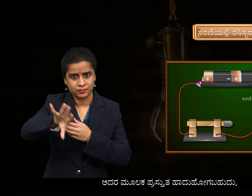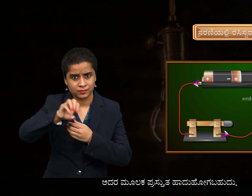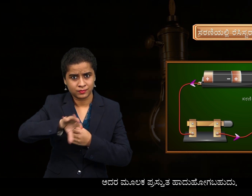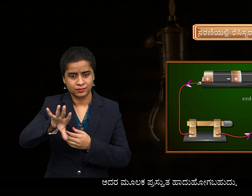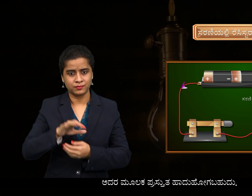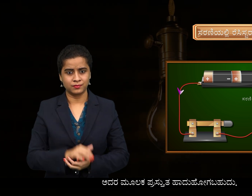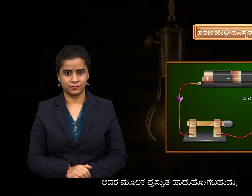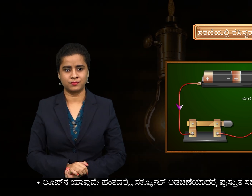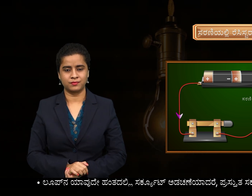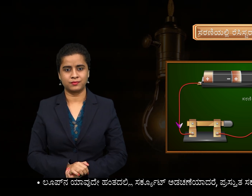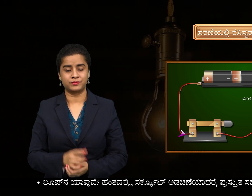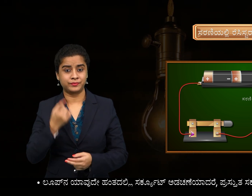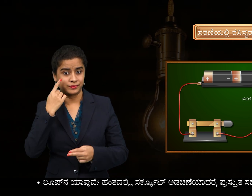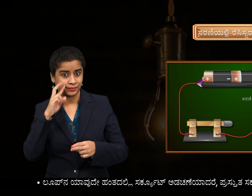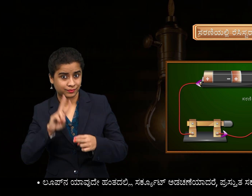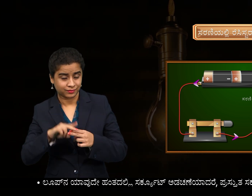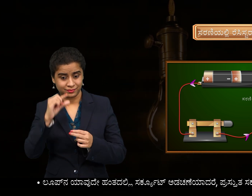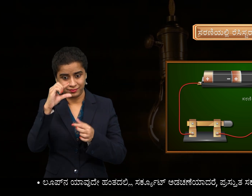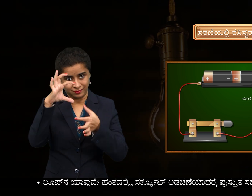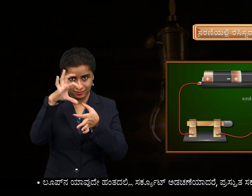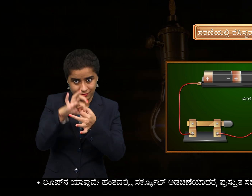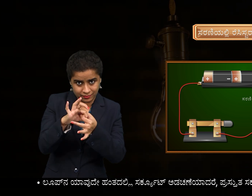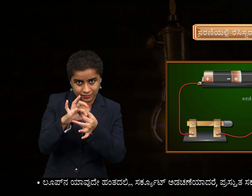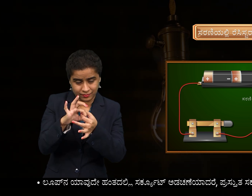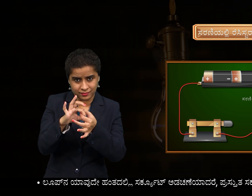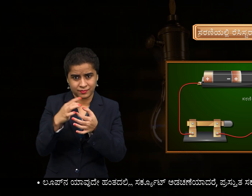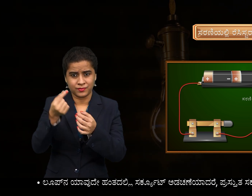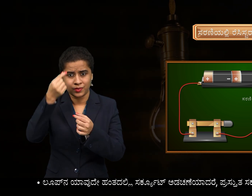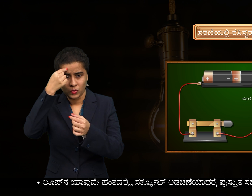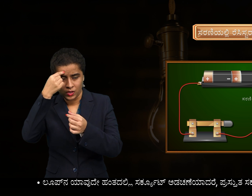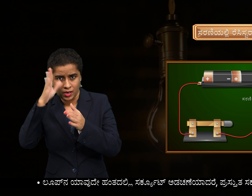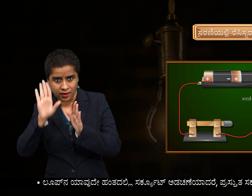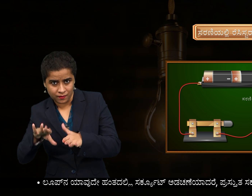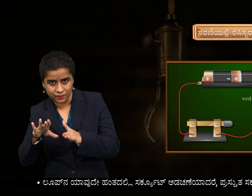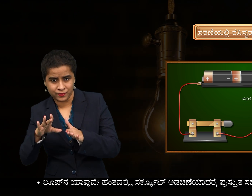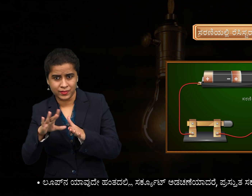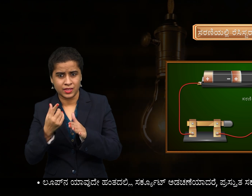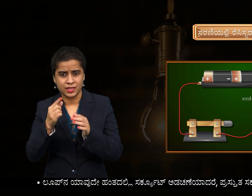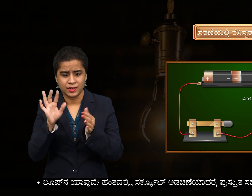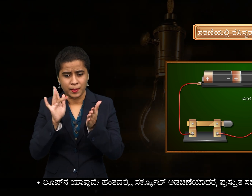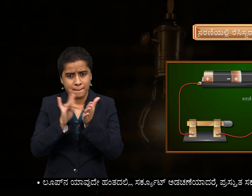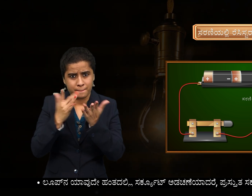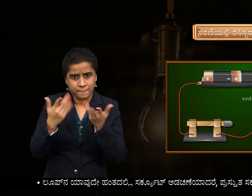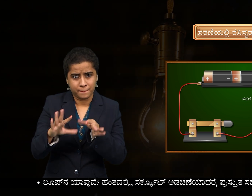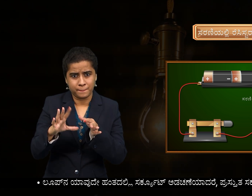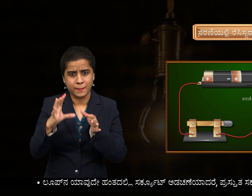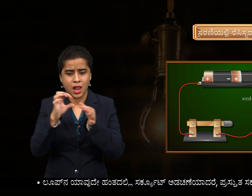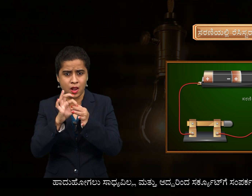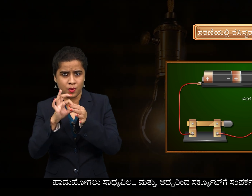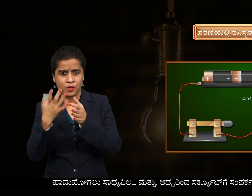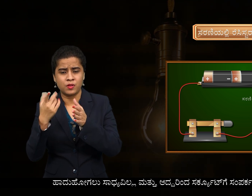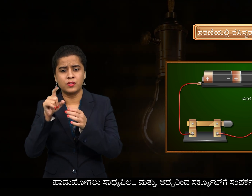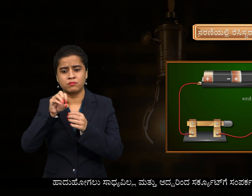ಹಾದುಹೋಗಬಹುದು. ಲೂಪ್ನ ಯಾವುದೇ ಹಂತದಲ್ಲಿ ಸರ್ಕ್ಯೂಟ್ ಅಡಚಣೆಯಾದರೆ ಪ್ರಸ್ತುತ ಸರ್ಕ್ಯೂಟ್